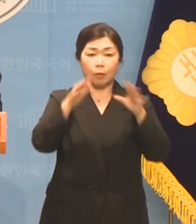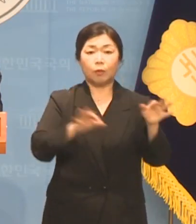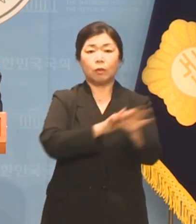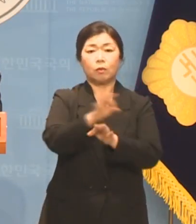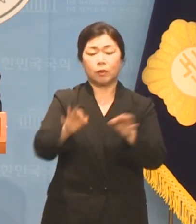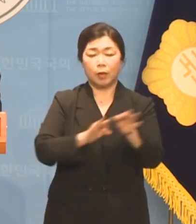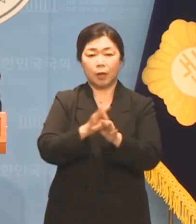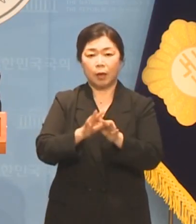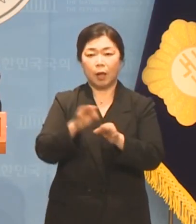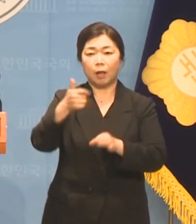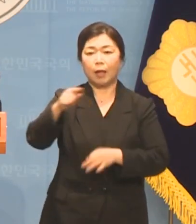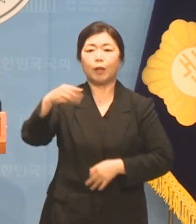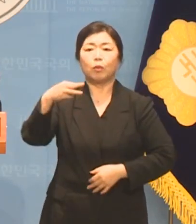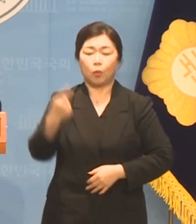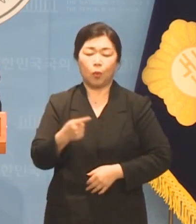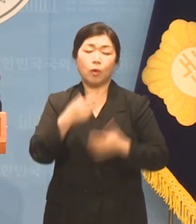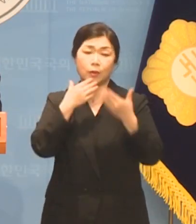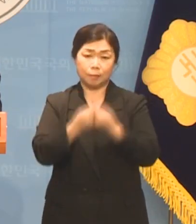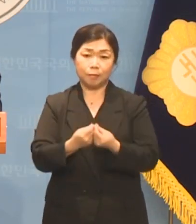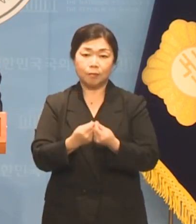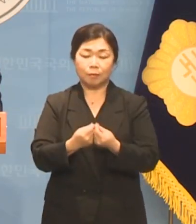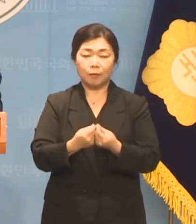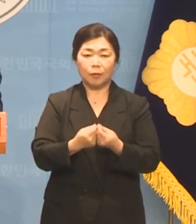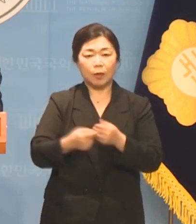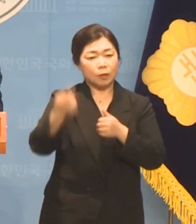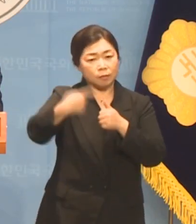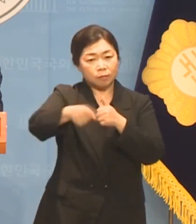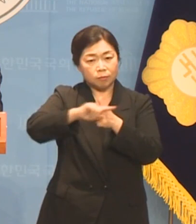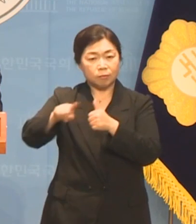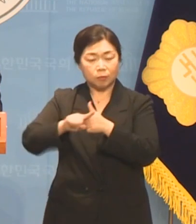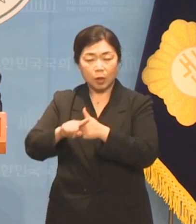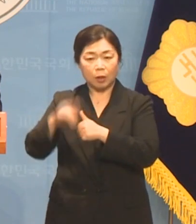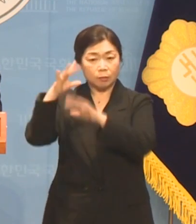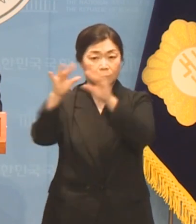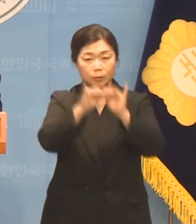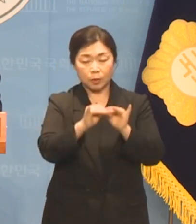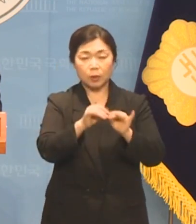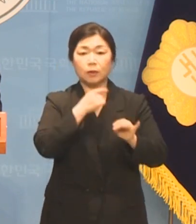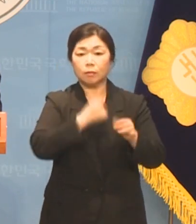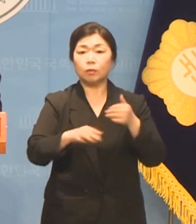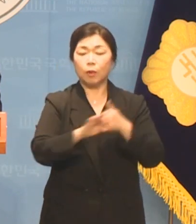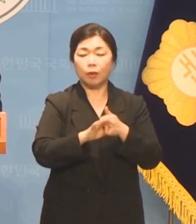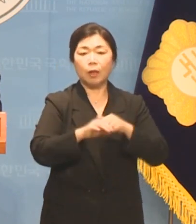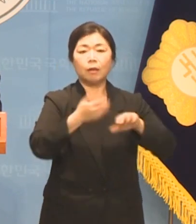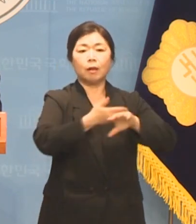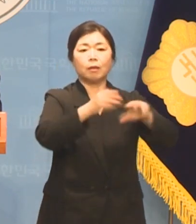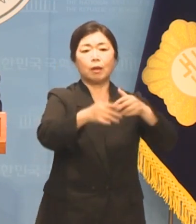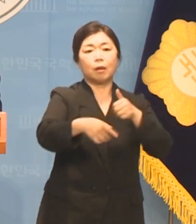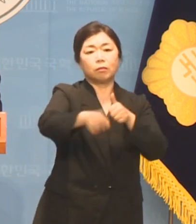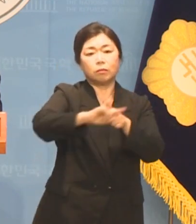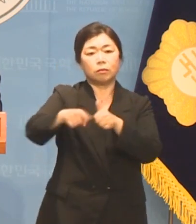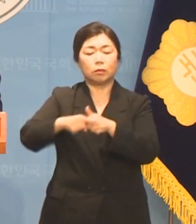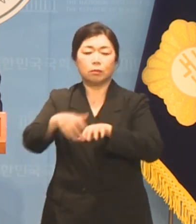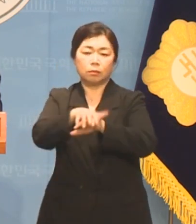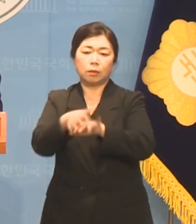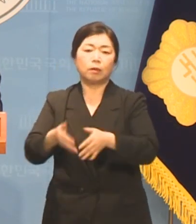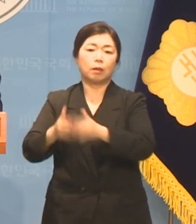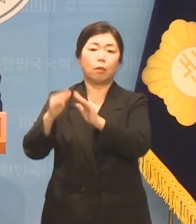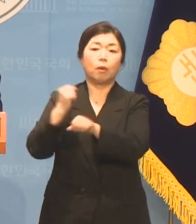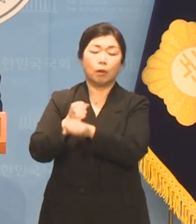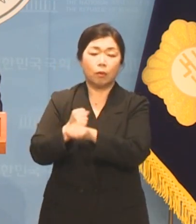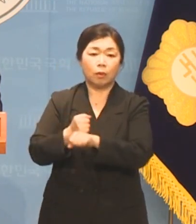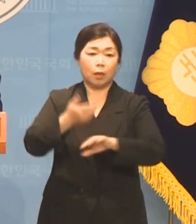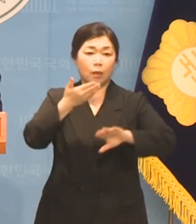나토를 창설하겠습니다. 뜻을 함께하는 국가들과 공동 대응 체계를 갖추고 경제 강압에 맞설 뿐만